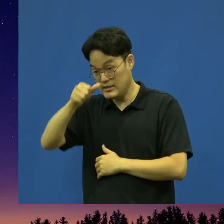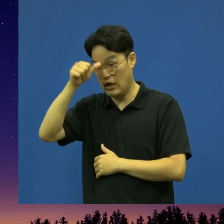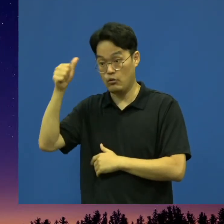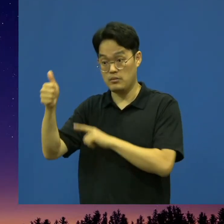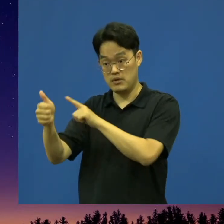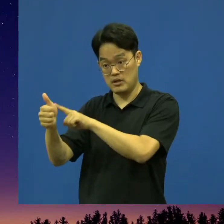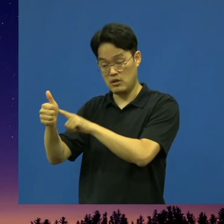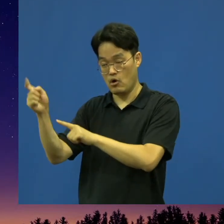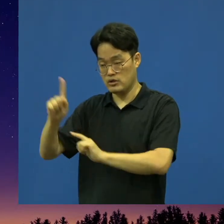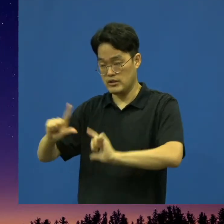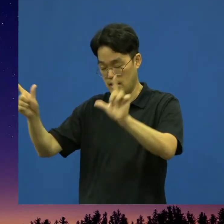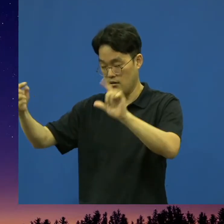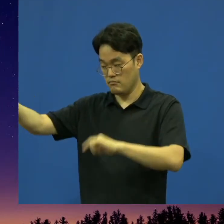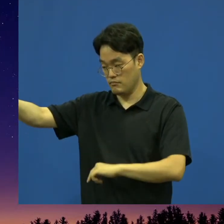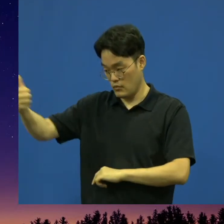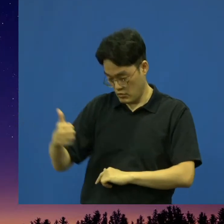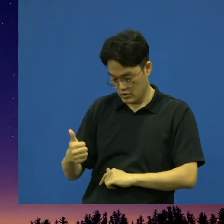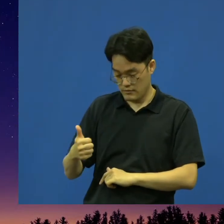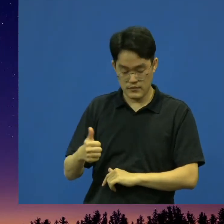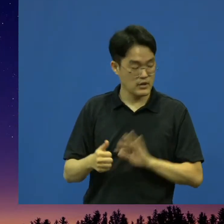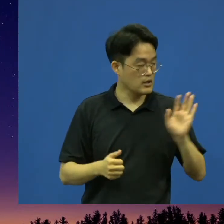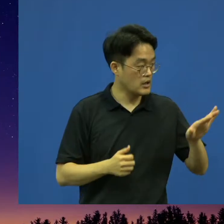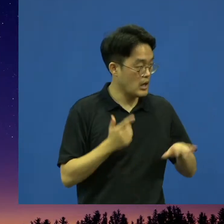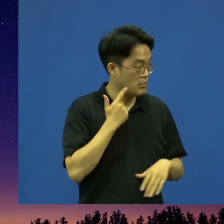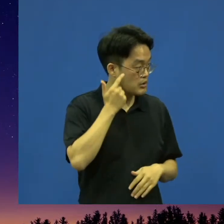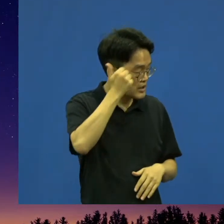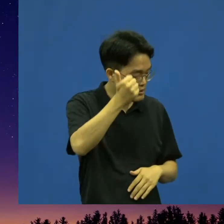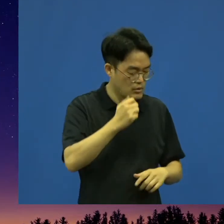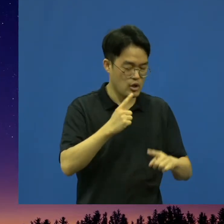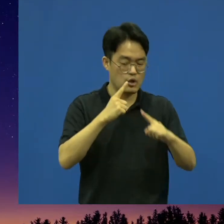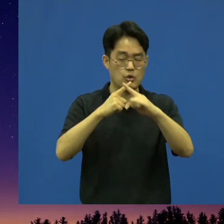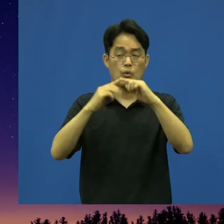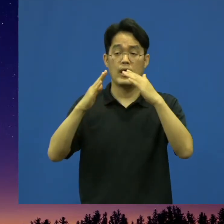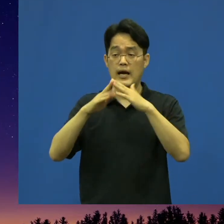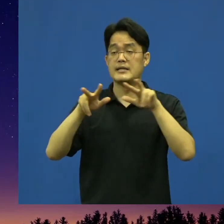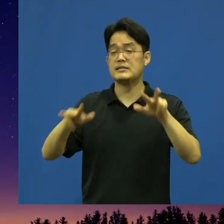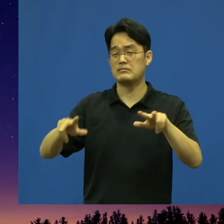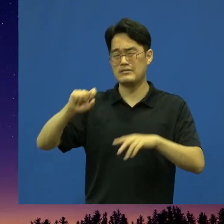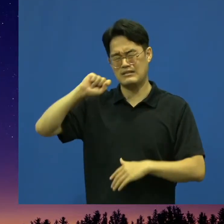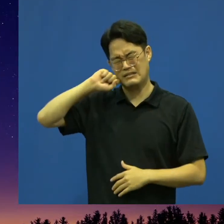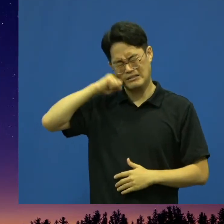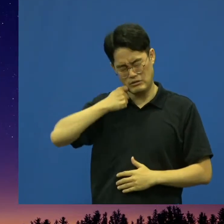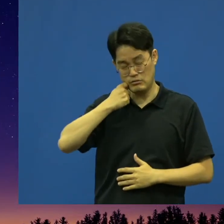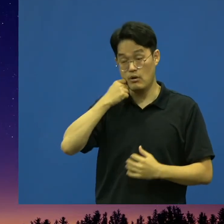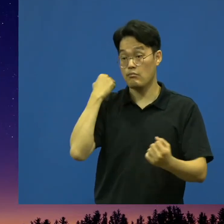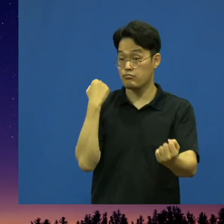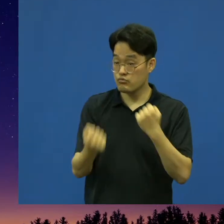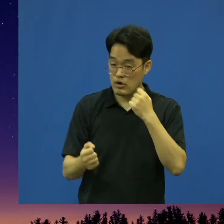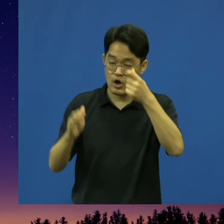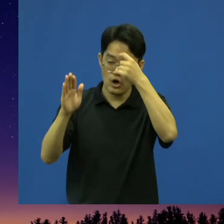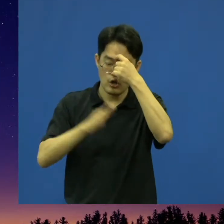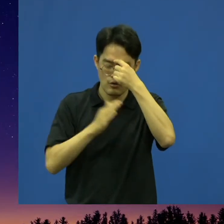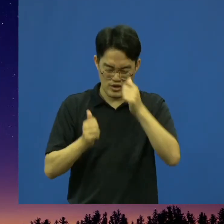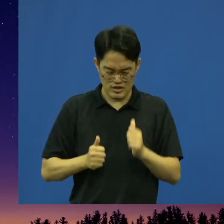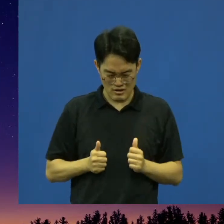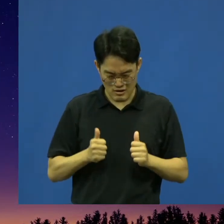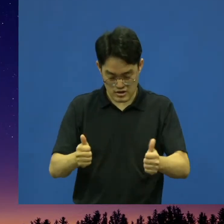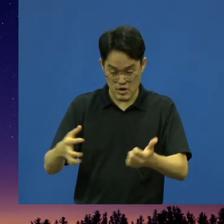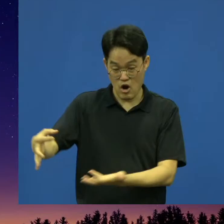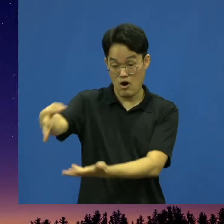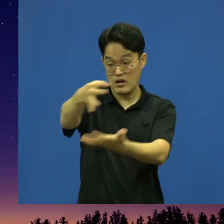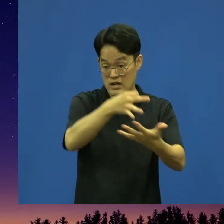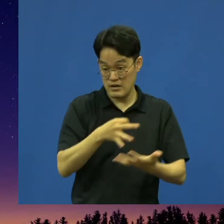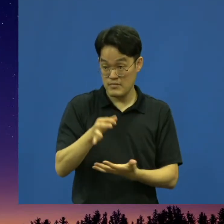저보고 목사님, 교회가 이렇게 어려운 와중에도 성도들이 애써서 헌금했는데